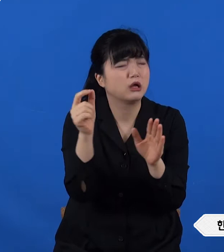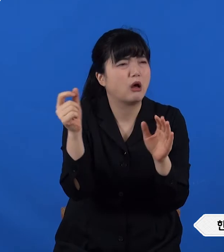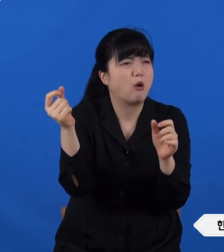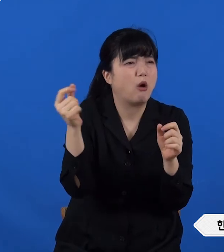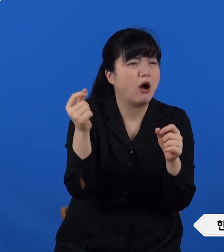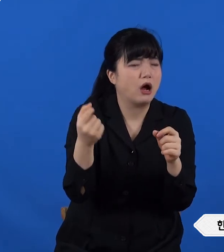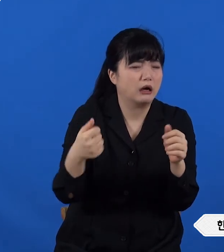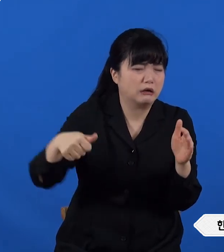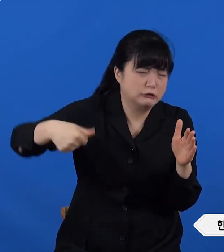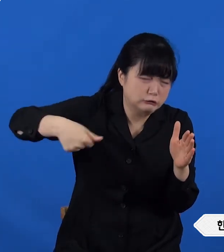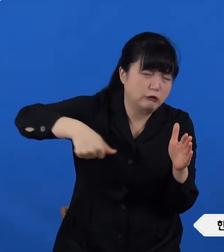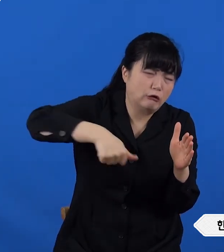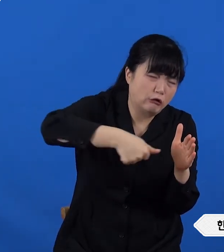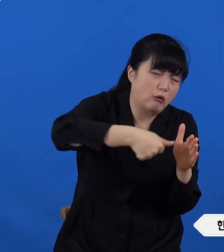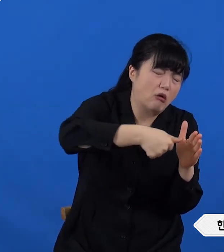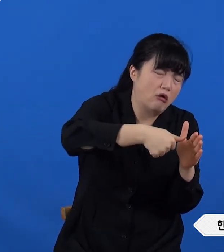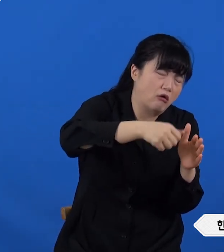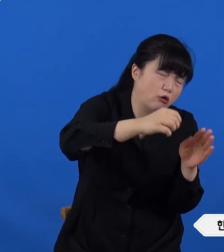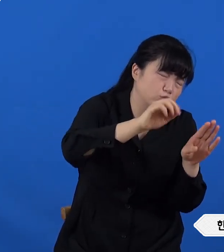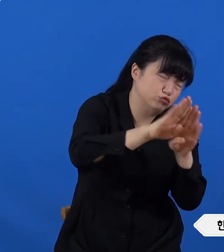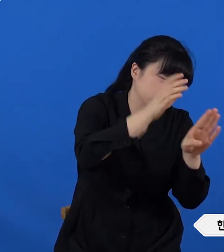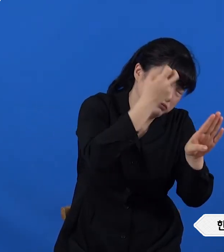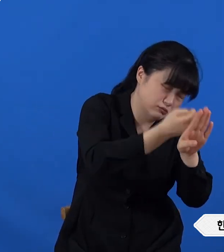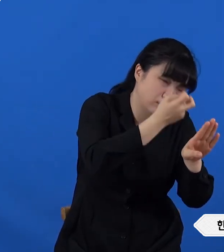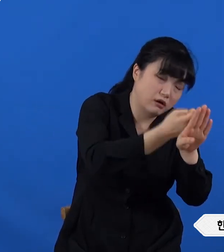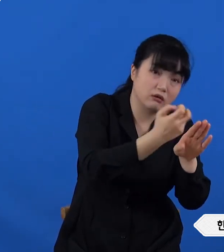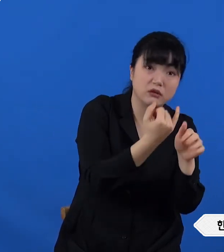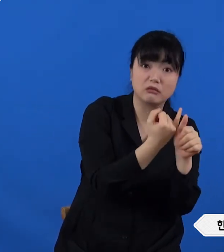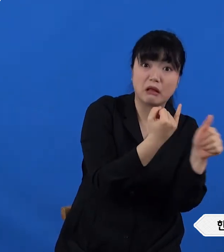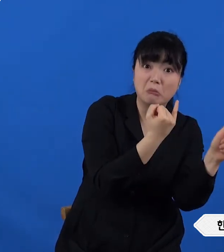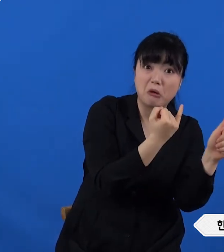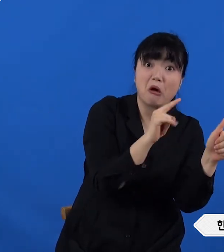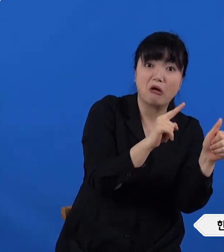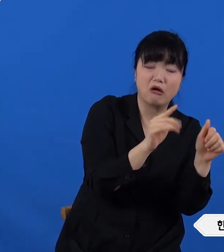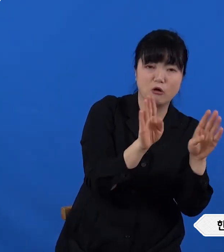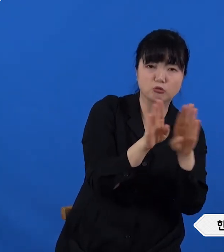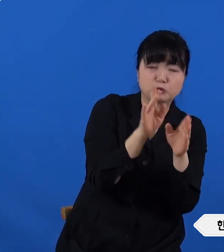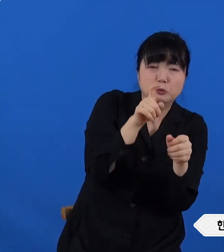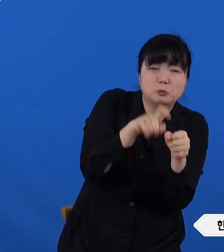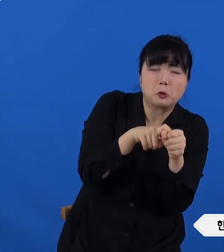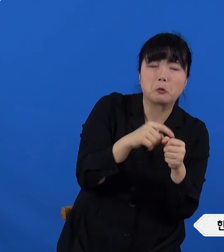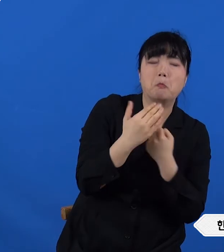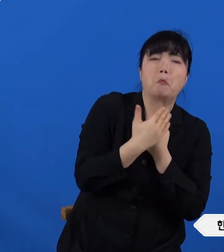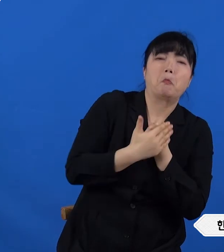있는데도 남편은 안에서 문을 닫아 걸고 숨어 있은 것입니다.